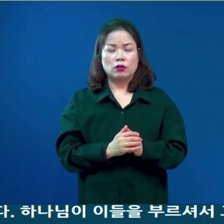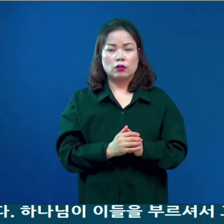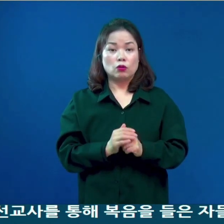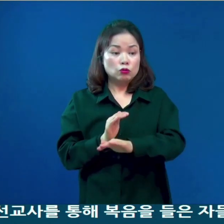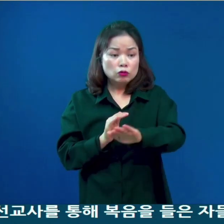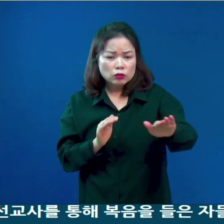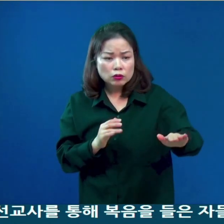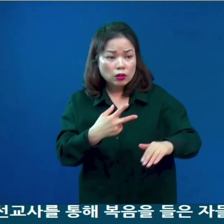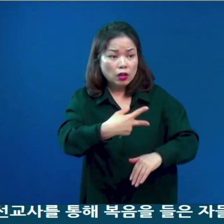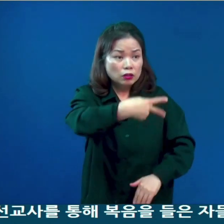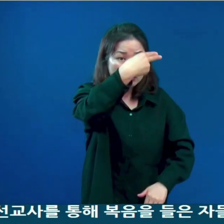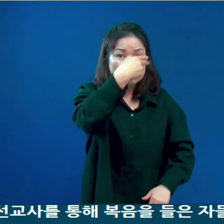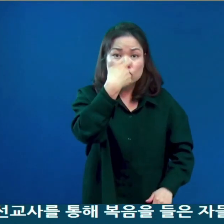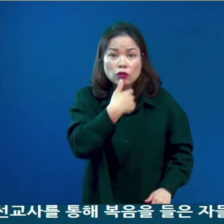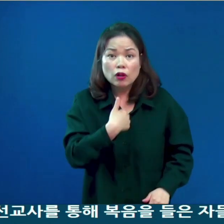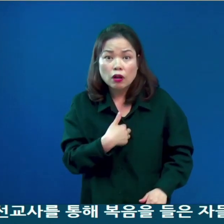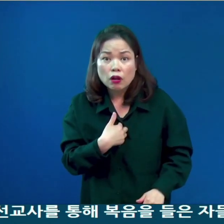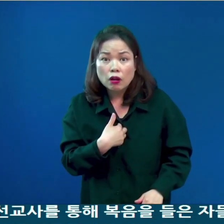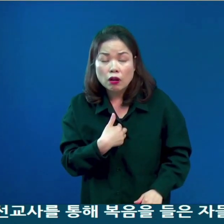우리는 끊어진 줄 알았는데